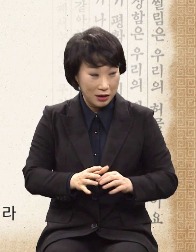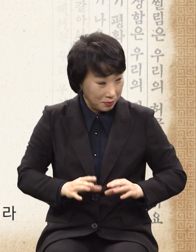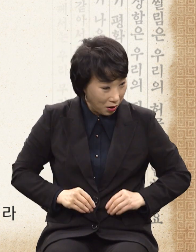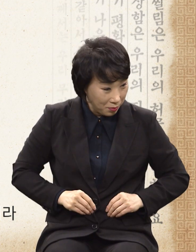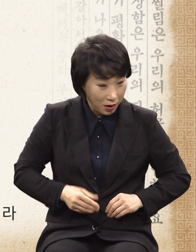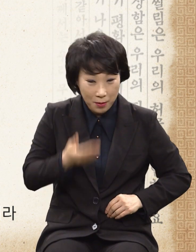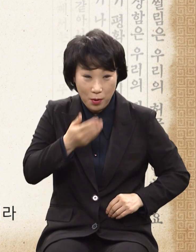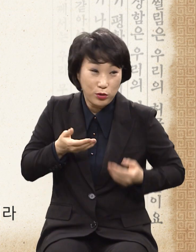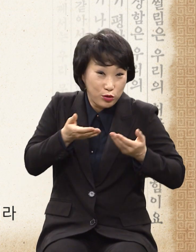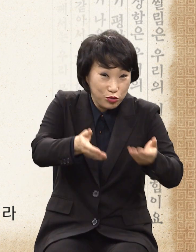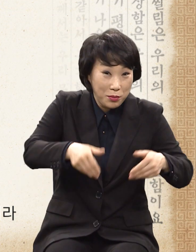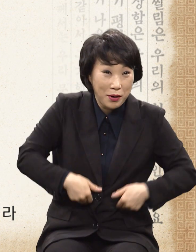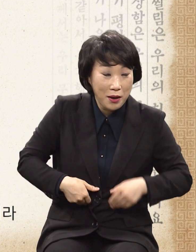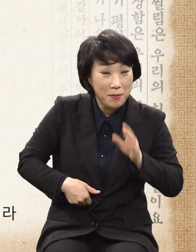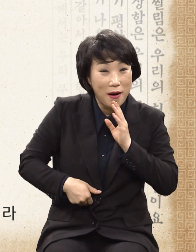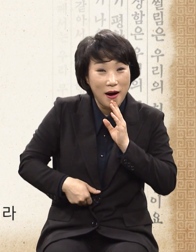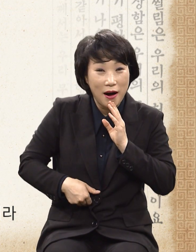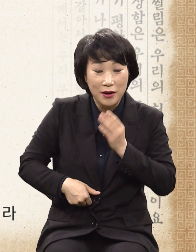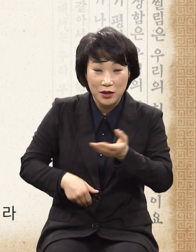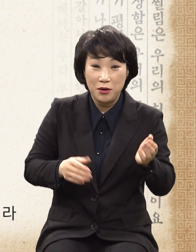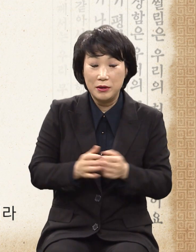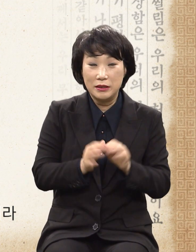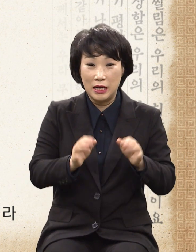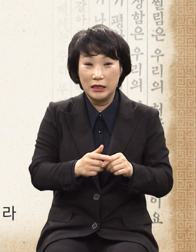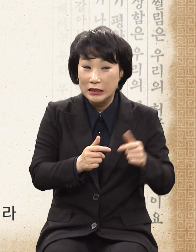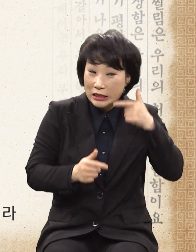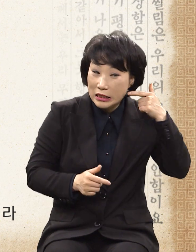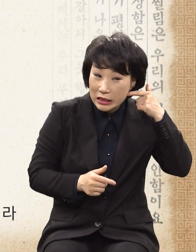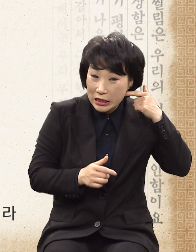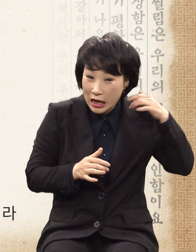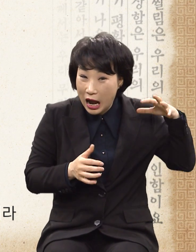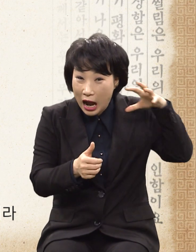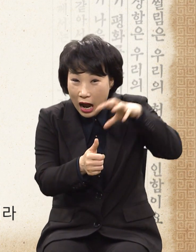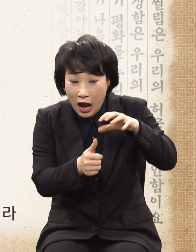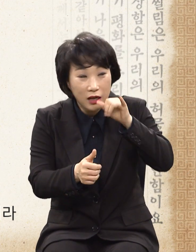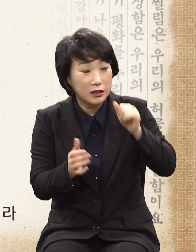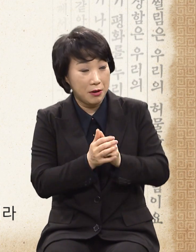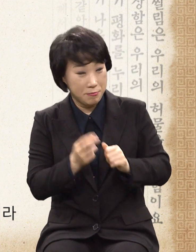되고 먹이고 여러분 지키고 키우는 일에